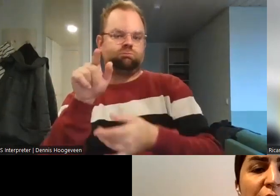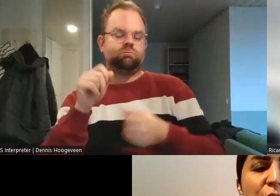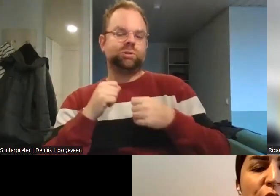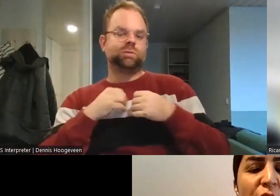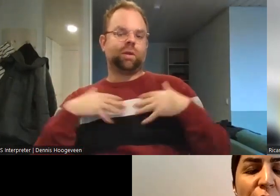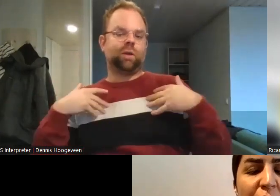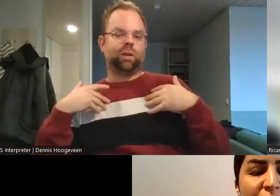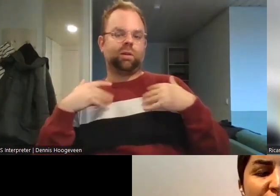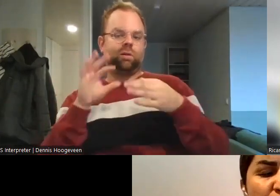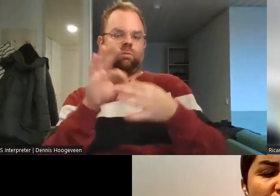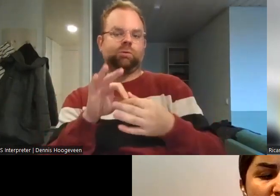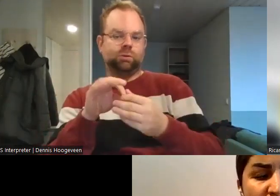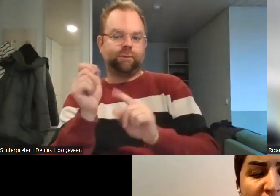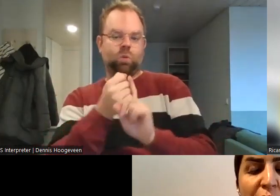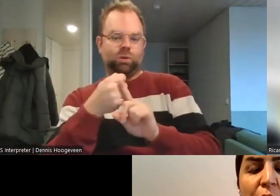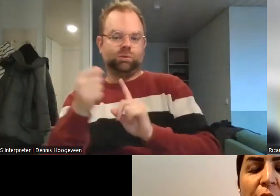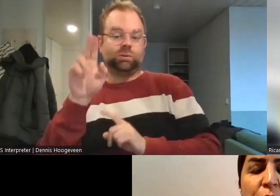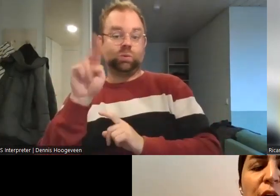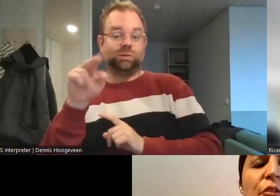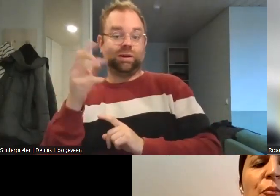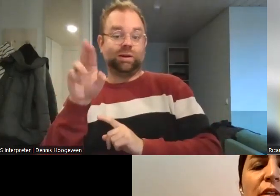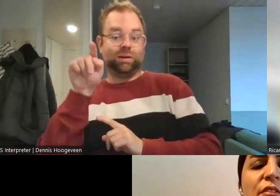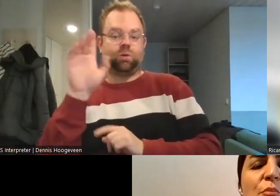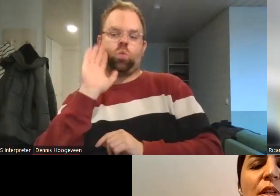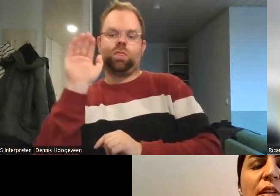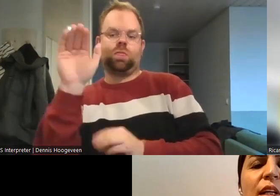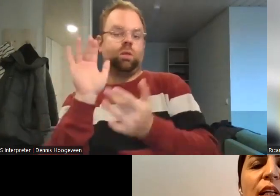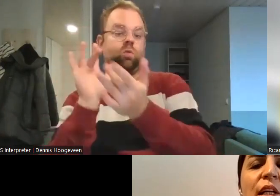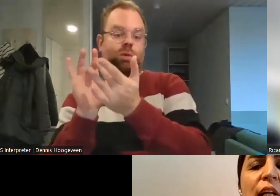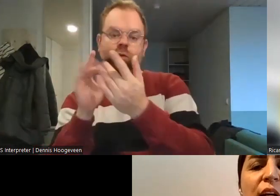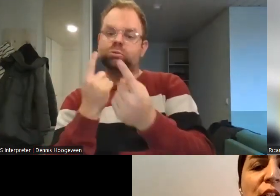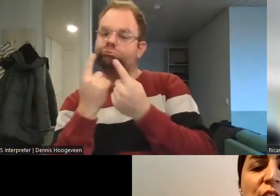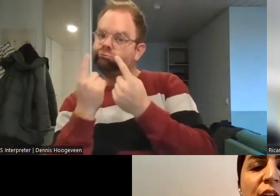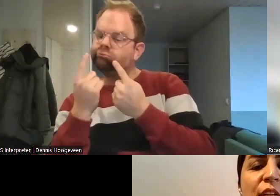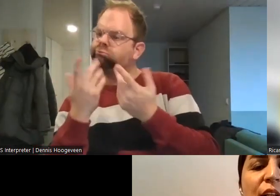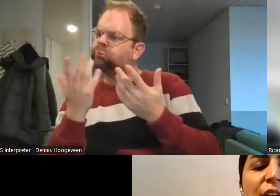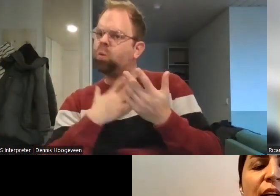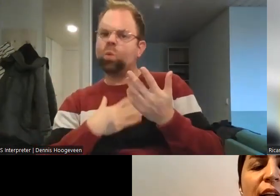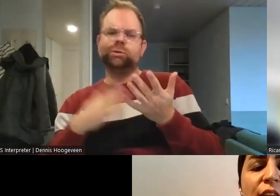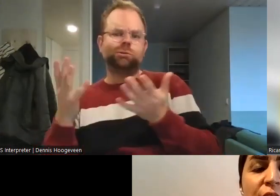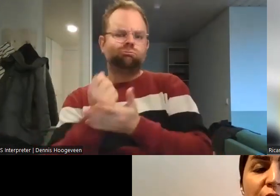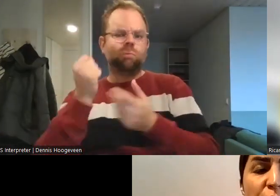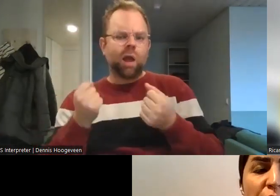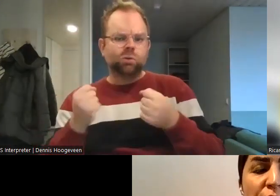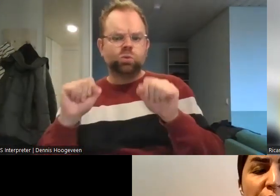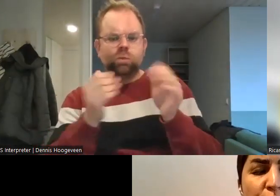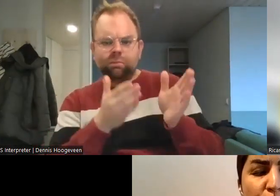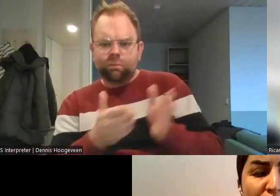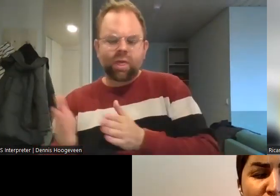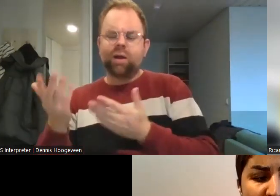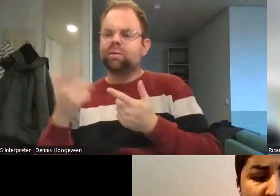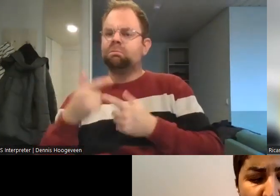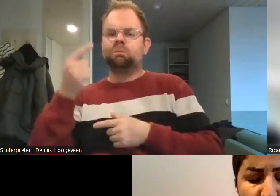pour nous assurer que ces activités incluent aussi les femmes handicapées.